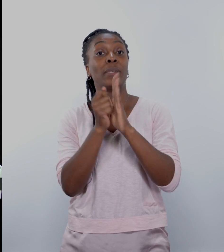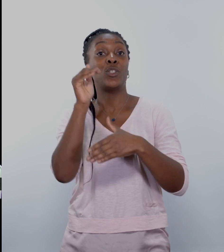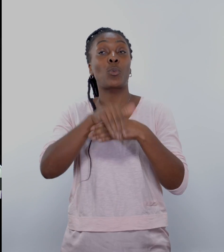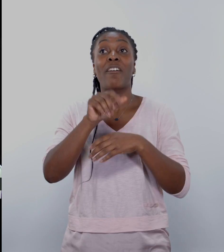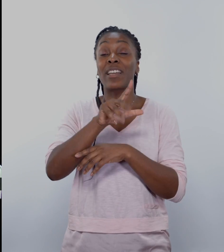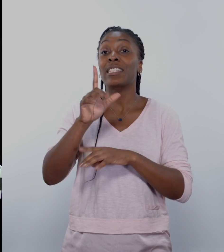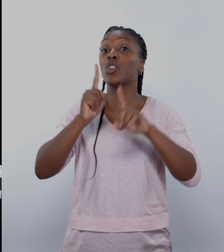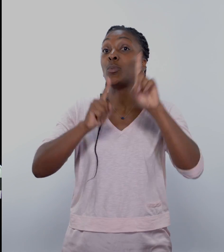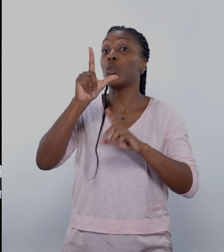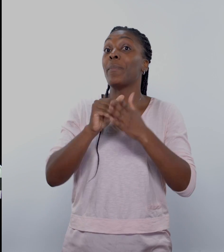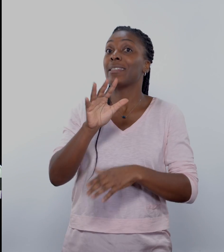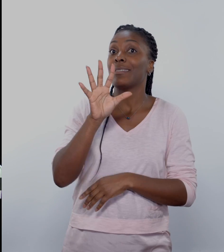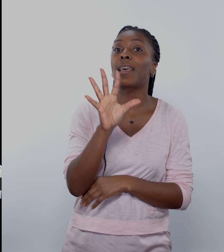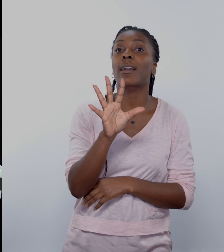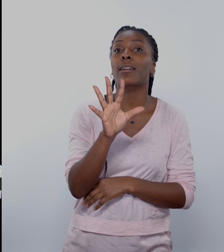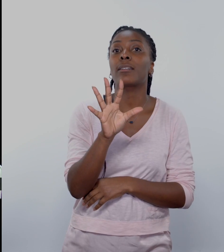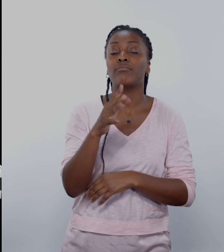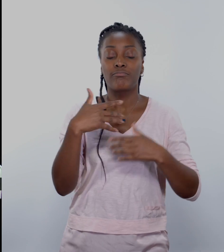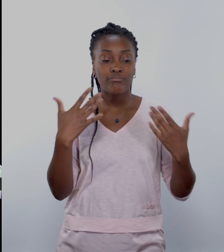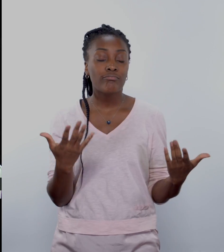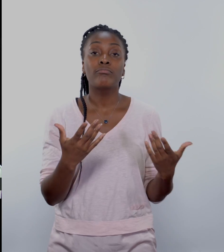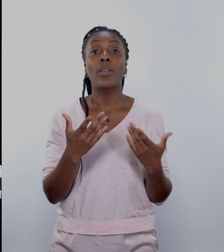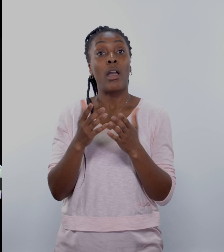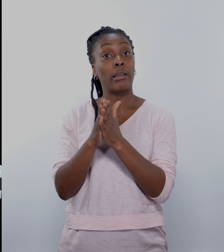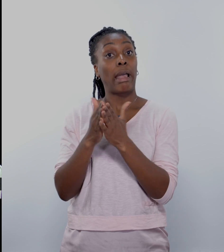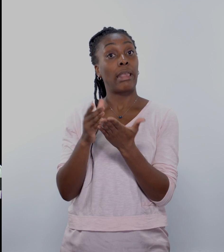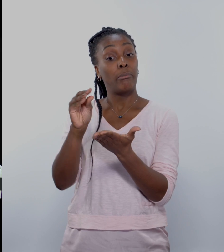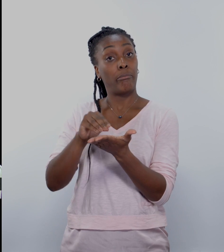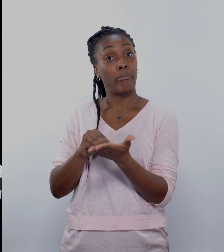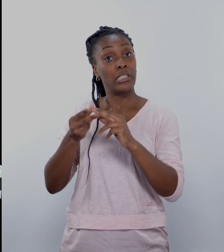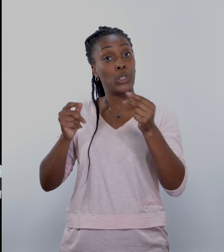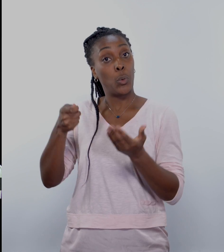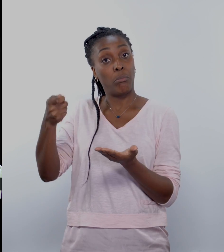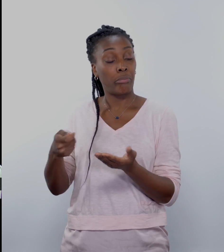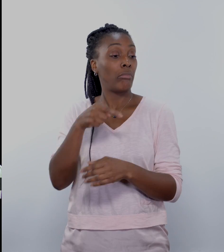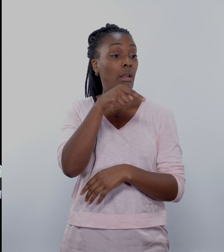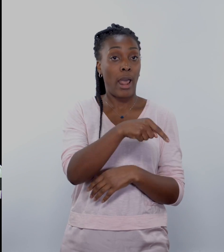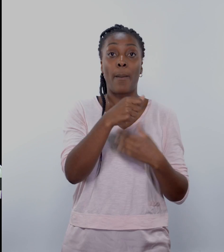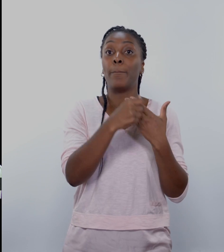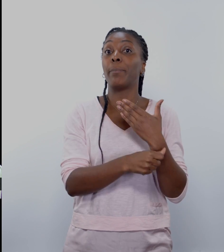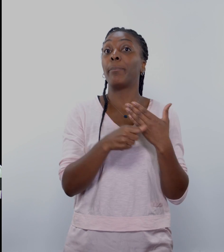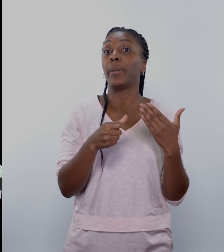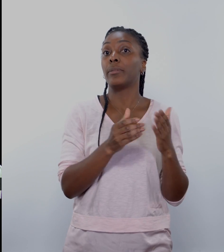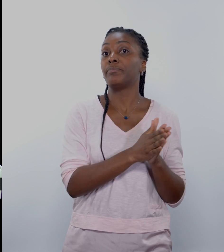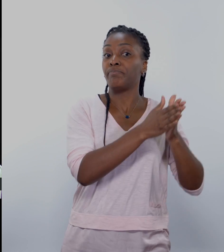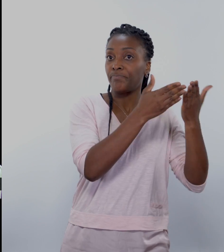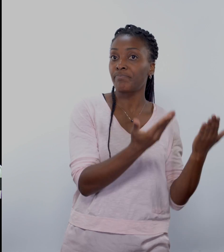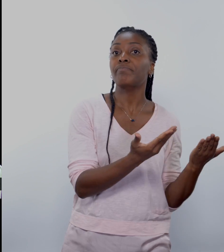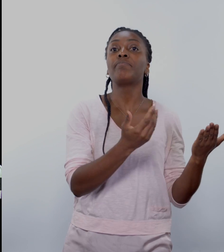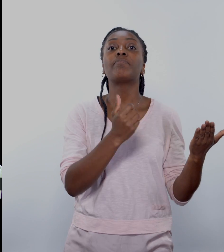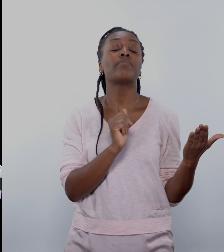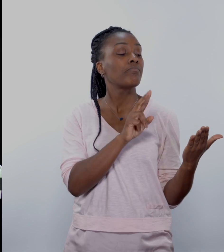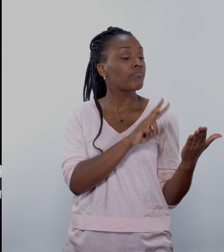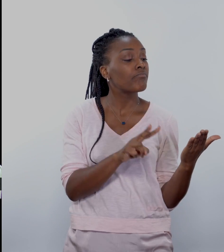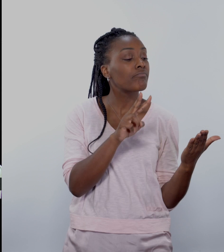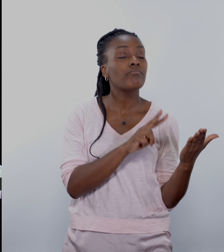le soir du 25 juillet 2005, j'avais à côté de moi un carnet, j'avais à ma droite, à ma gauche, la